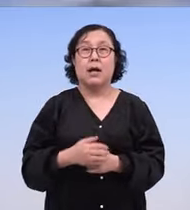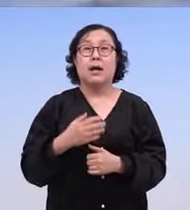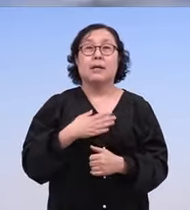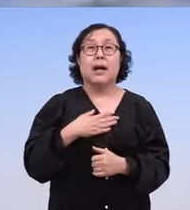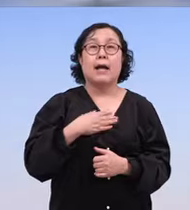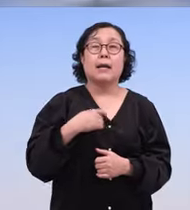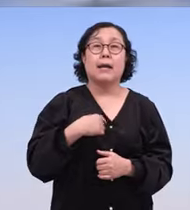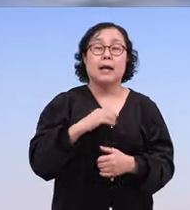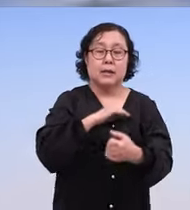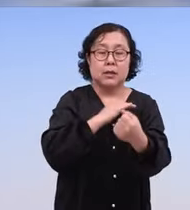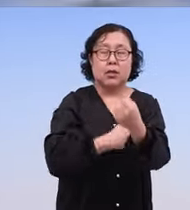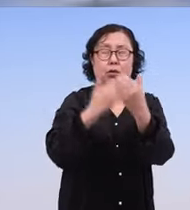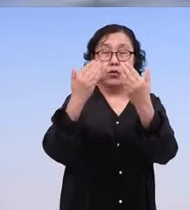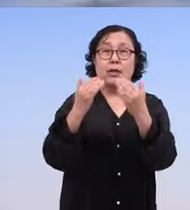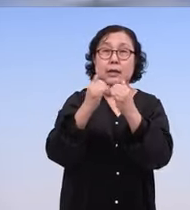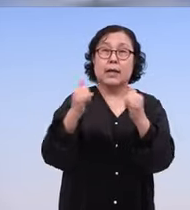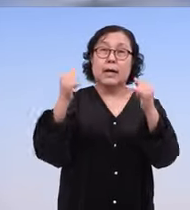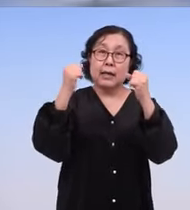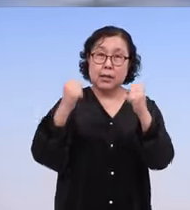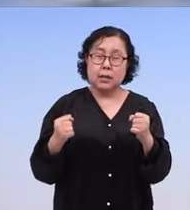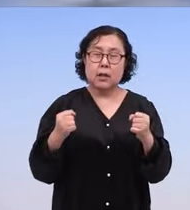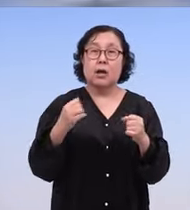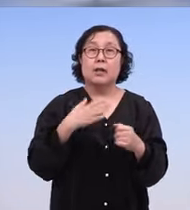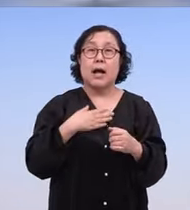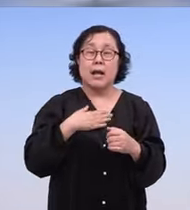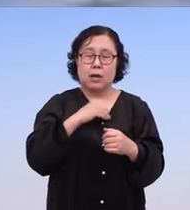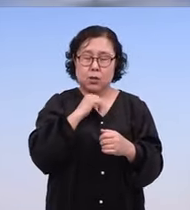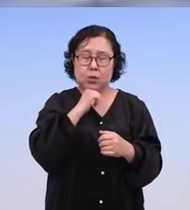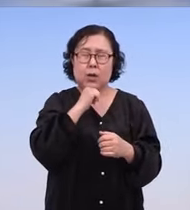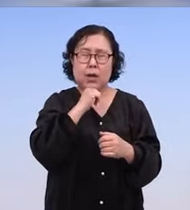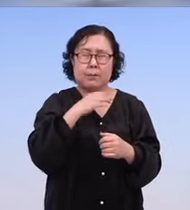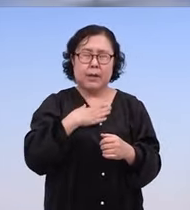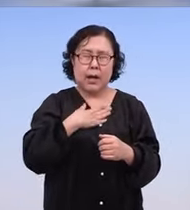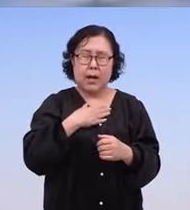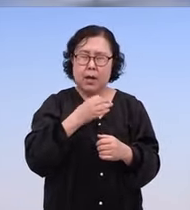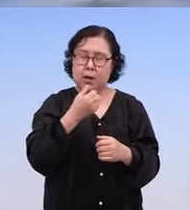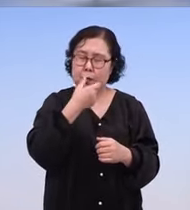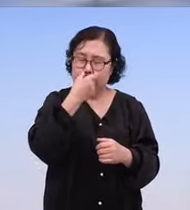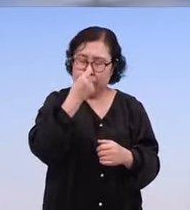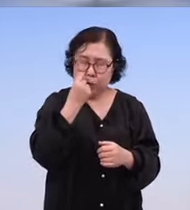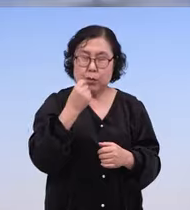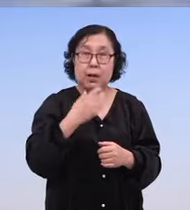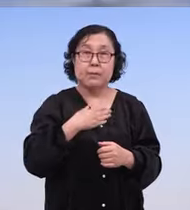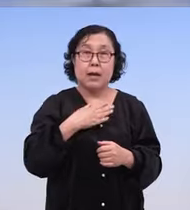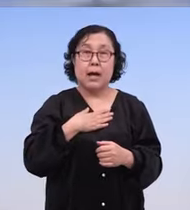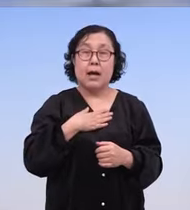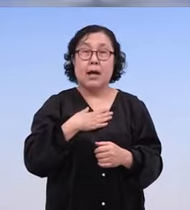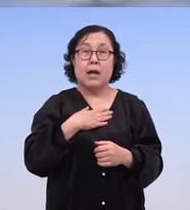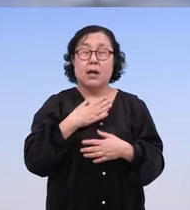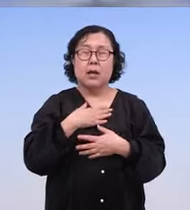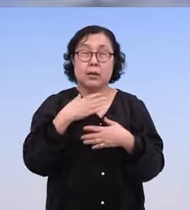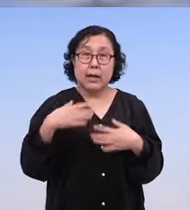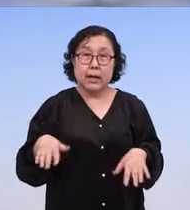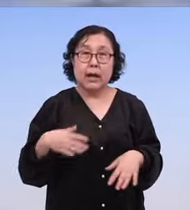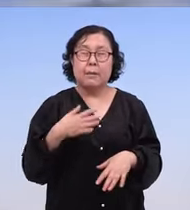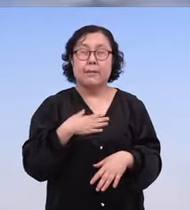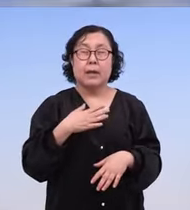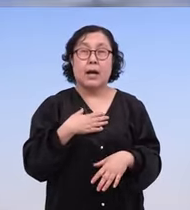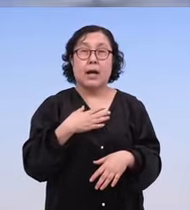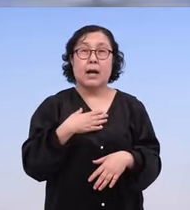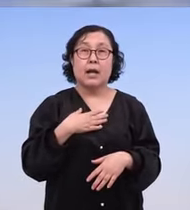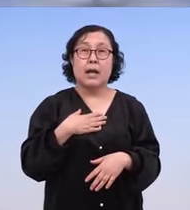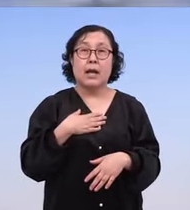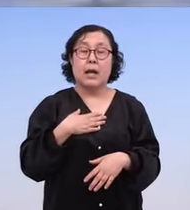주시는 분이 계셔서 저의 초라함, 저의 연약함, 저의 보잘것없음, 저의 심약함, 저의